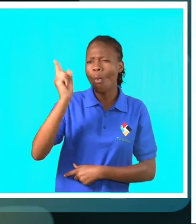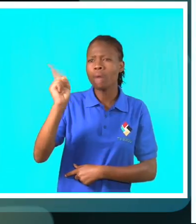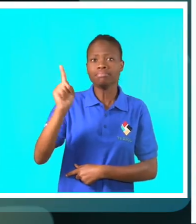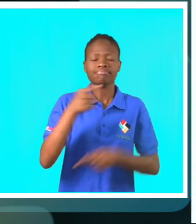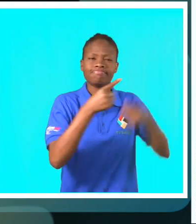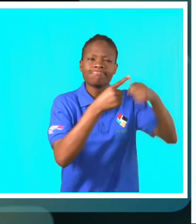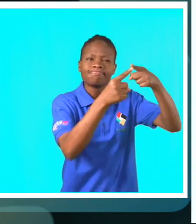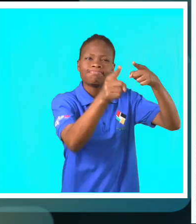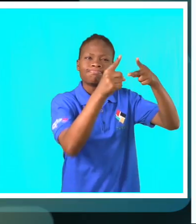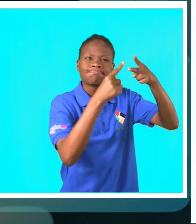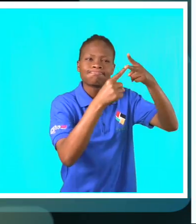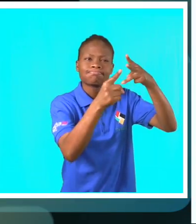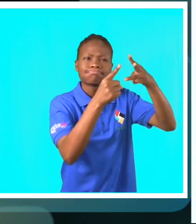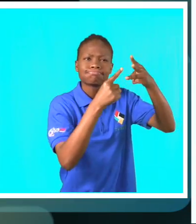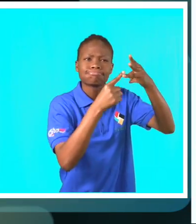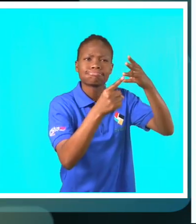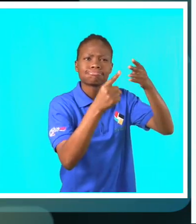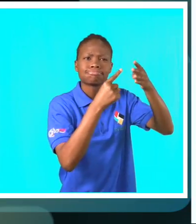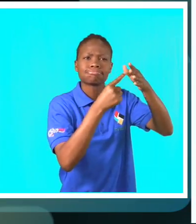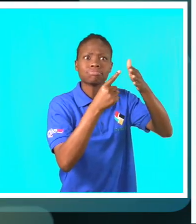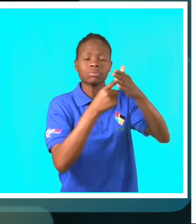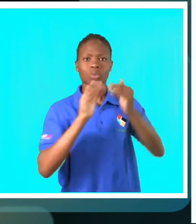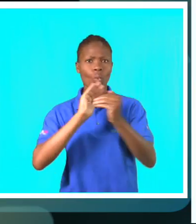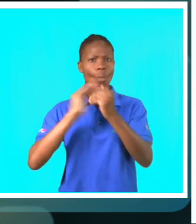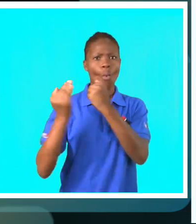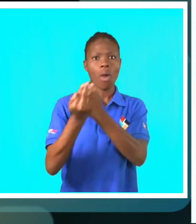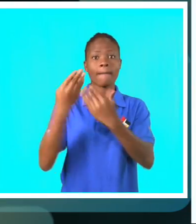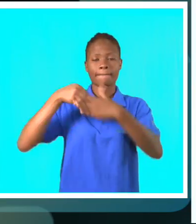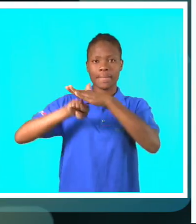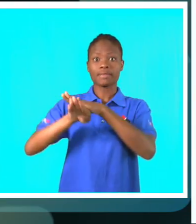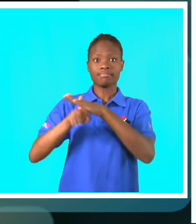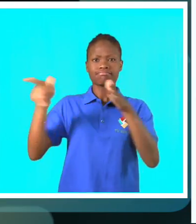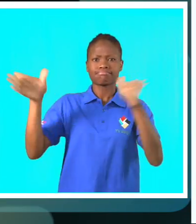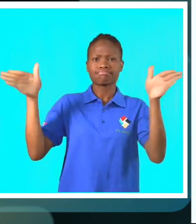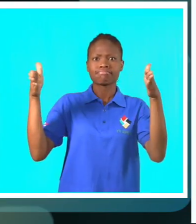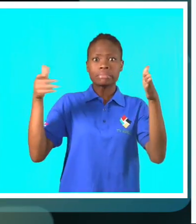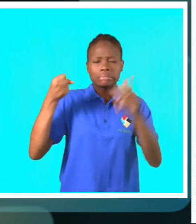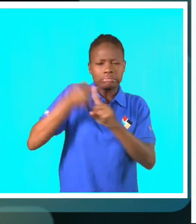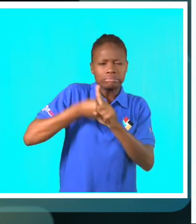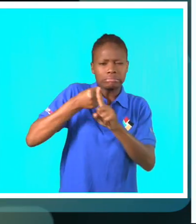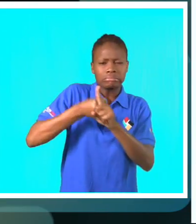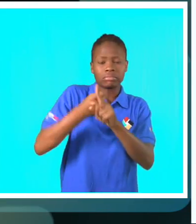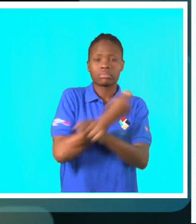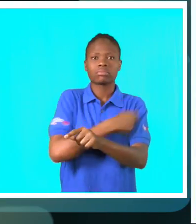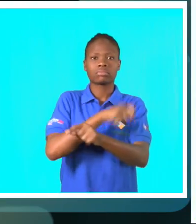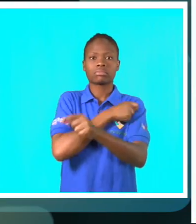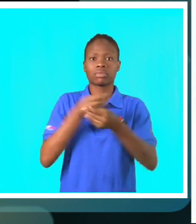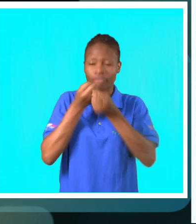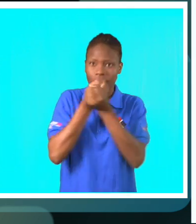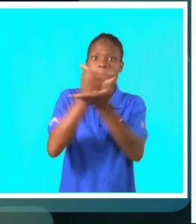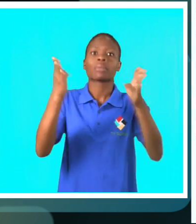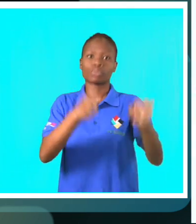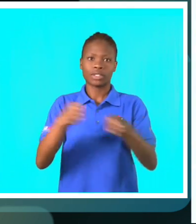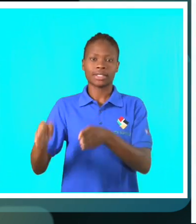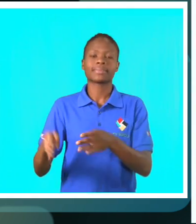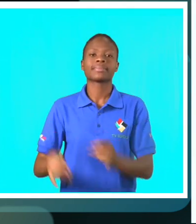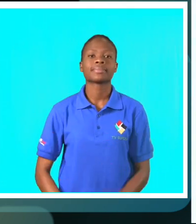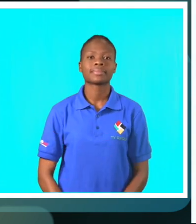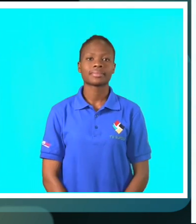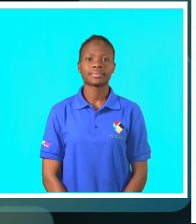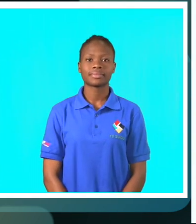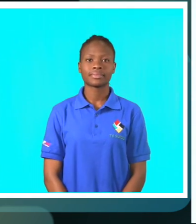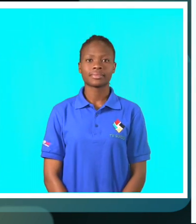Moçambicanos não conhecem as vantagens que os seguros possuem, por isso os bancos e as seguradoras estão a envidar esforços